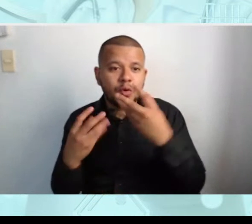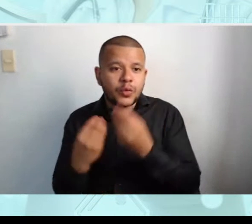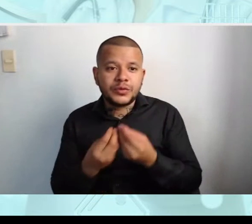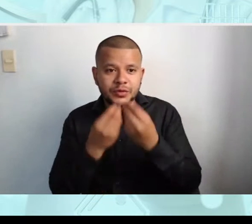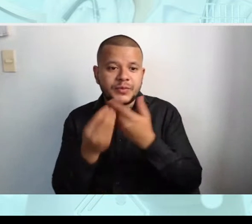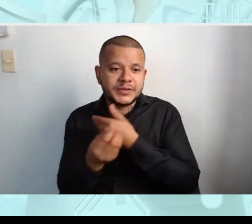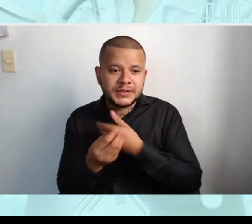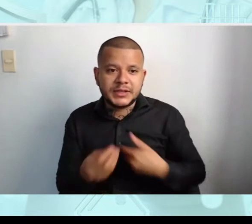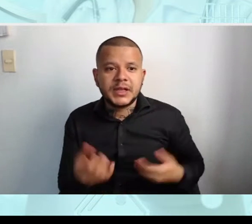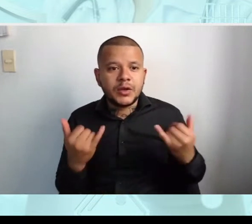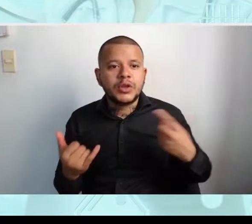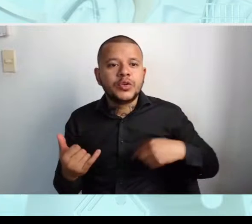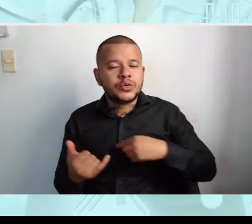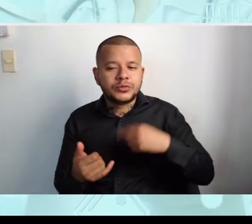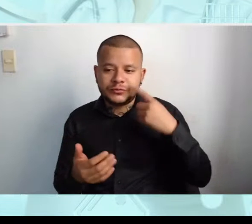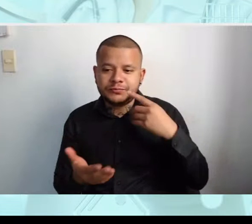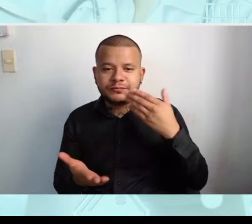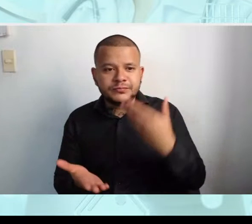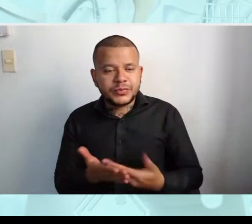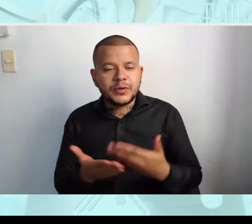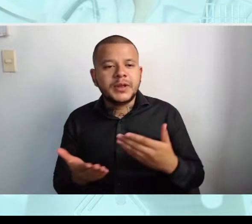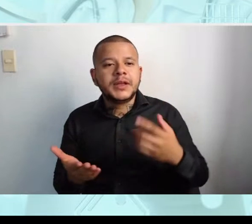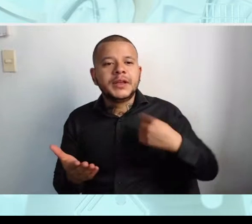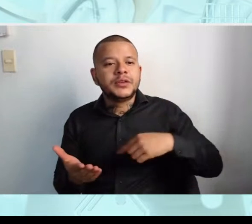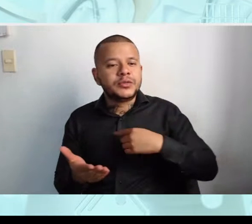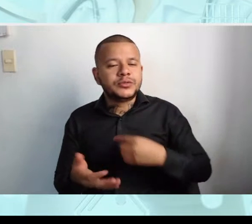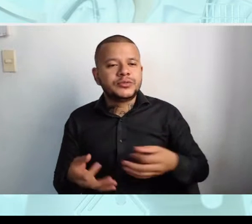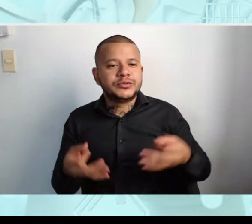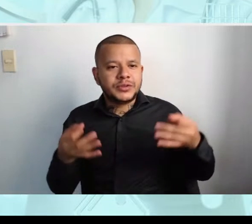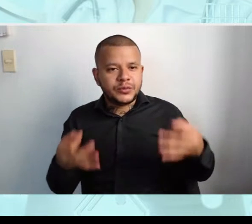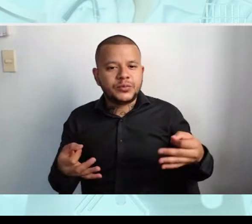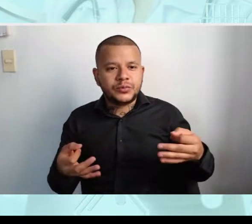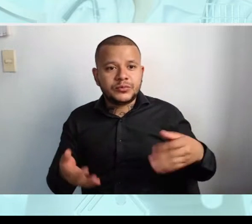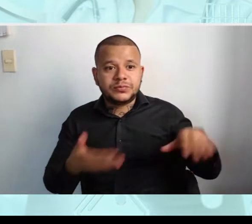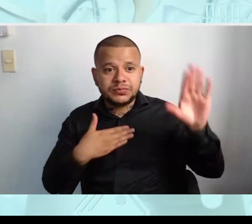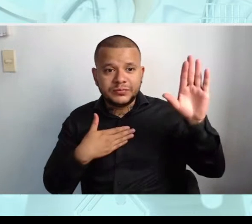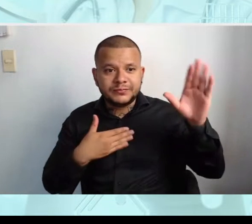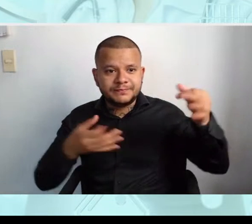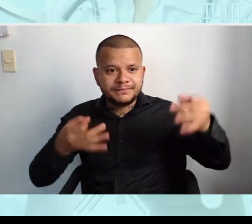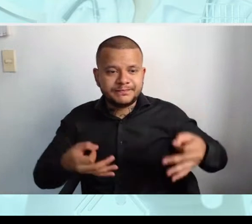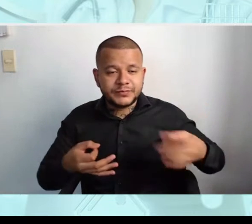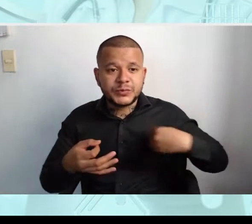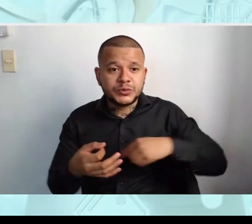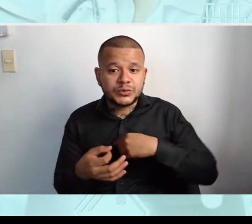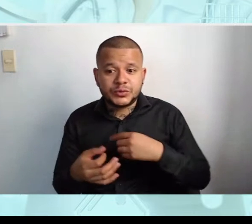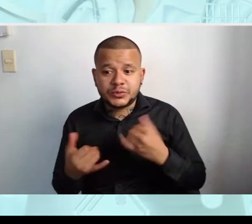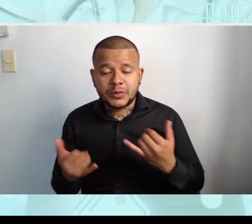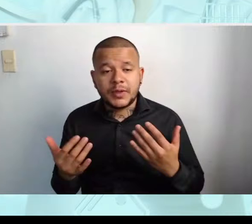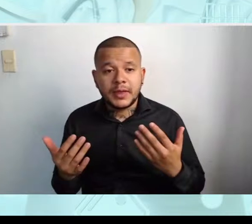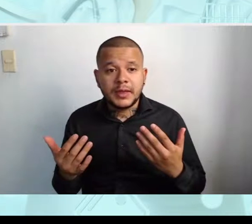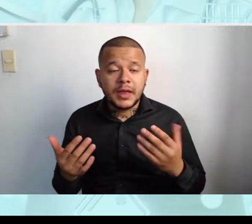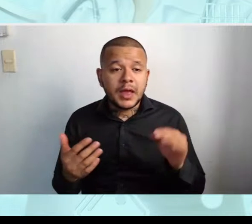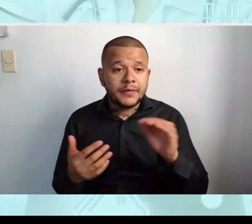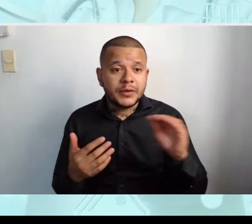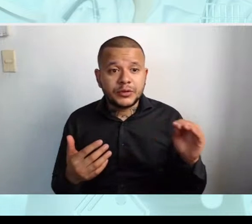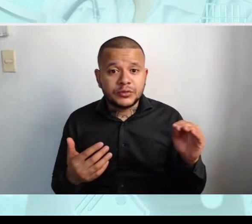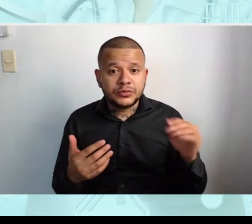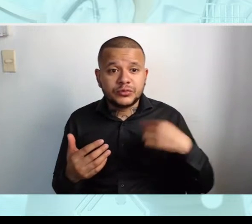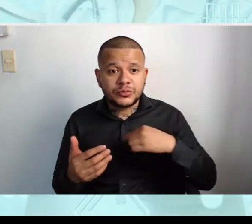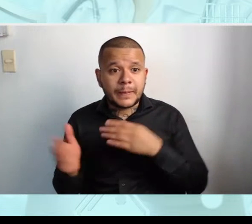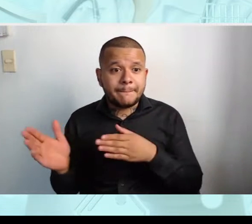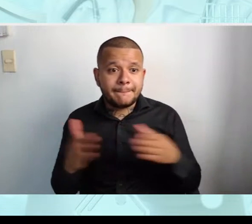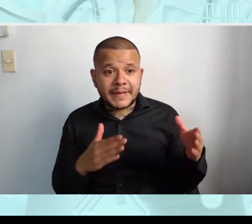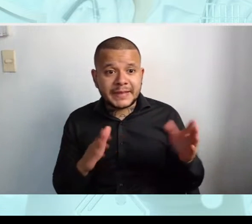hoy estamos dando una muestra más de que estamos cumpliendo nuestra palabra. Para nosotros, de hecho, en nuestro plan de